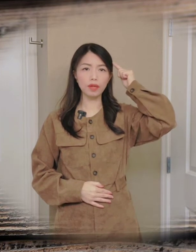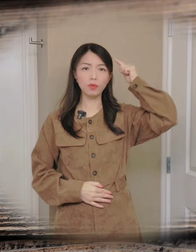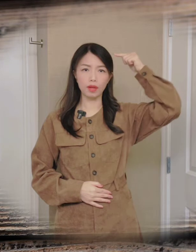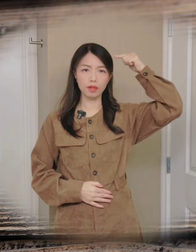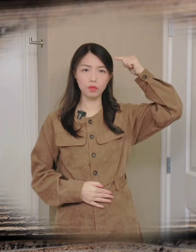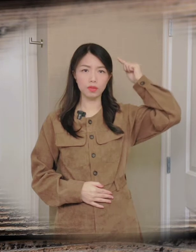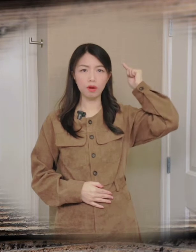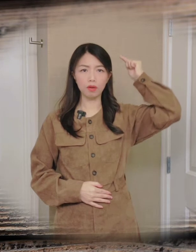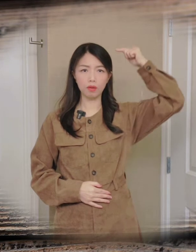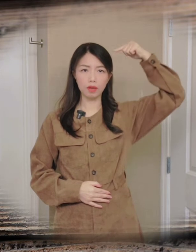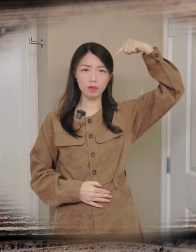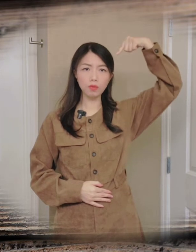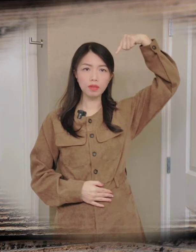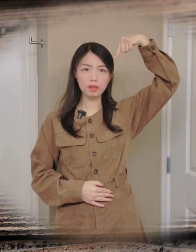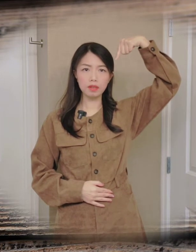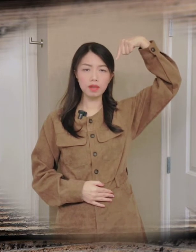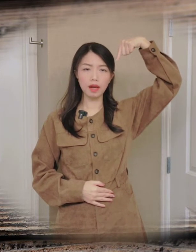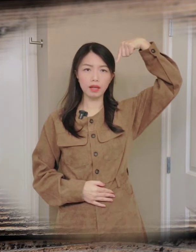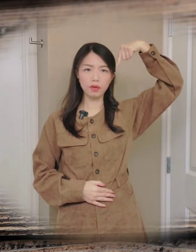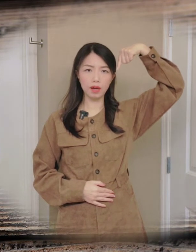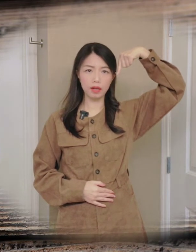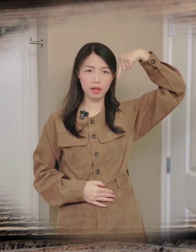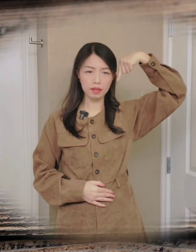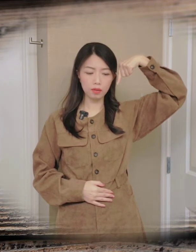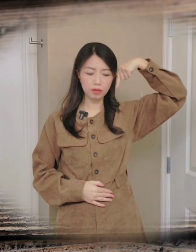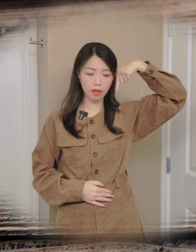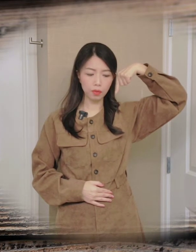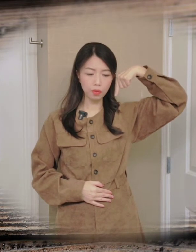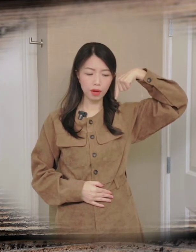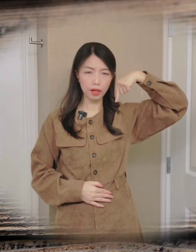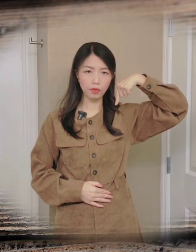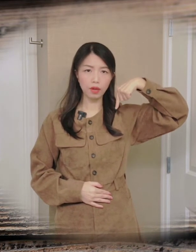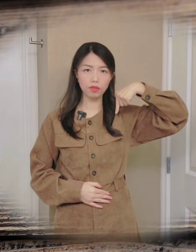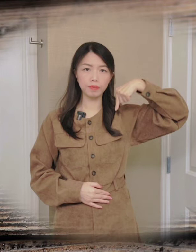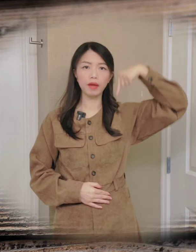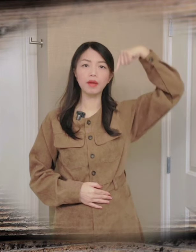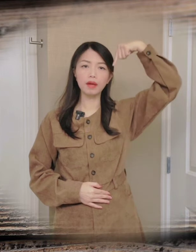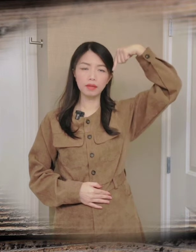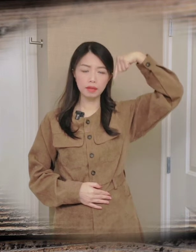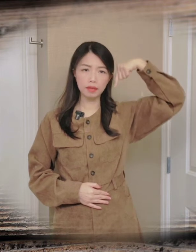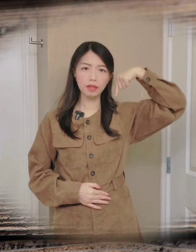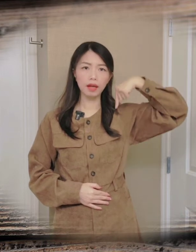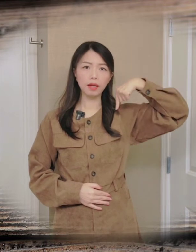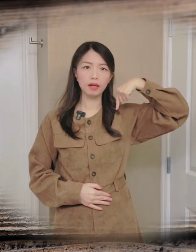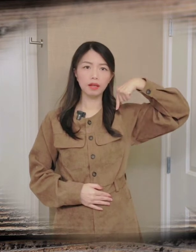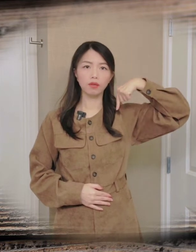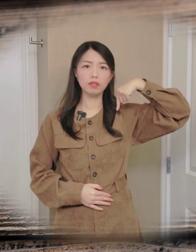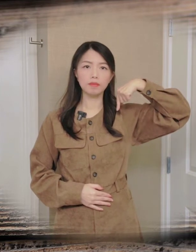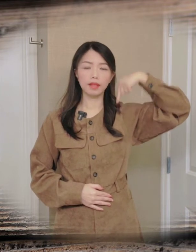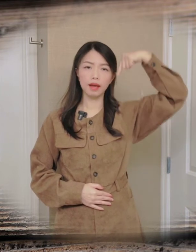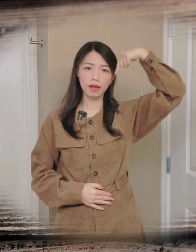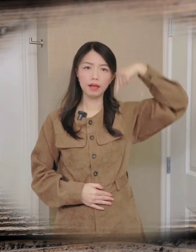오른쪽 관자놀이 있는 쪽에서 이렇게 손끝을 아래로 향하게 해서 그대로 아래로 내려주시면 느끼다